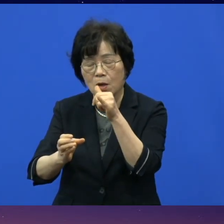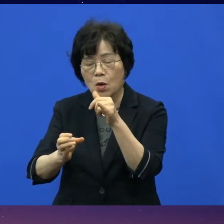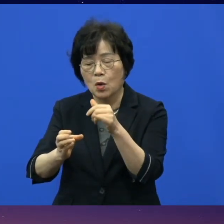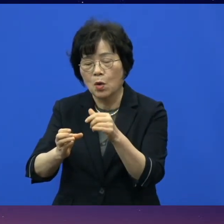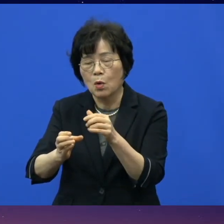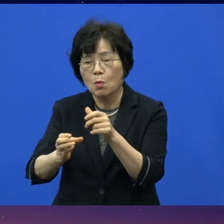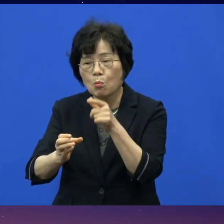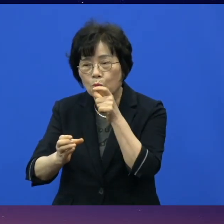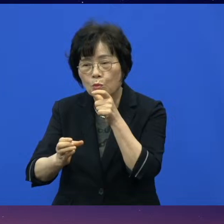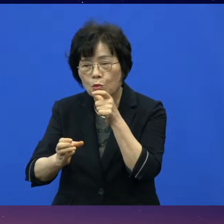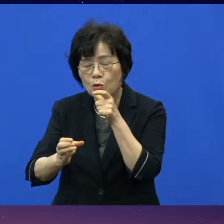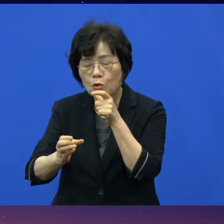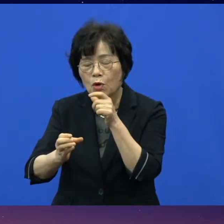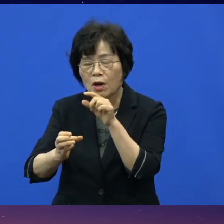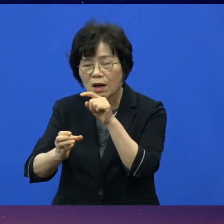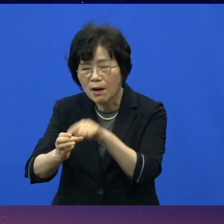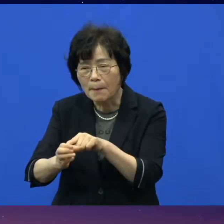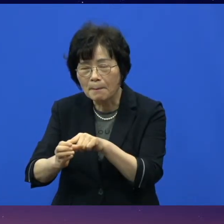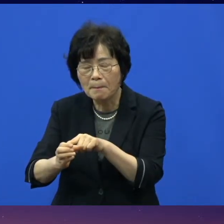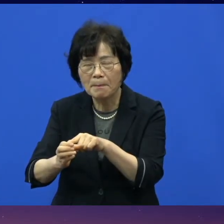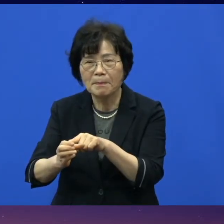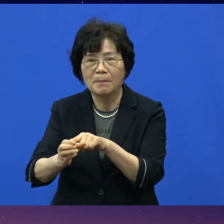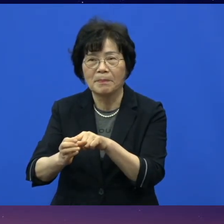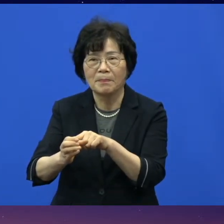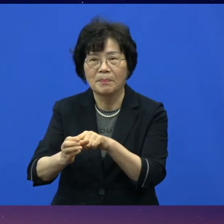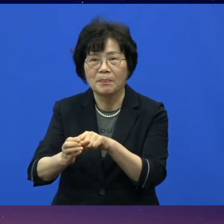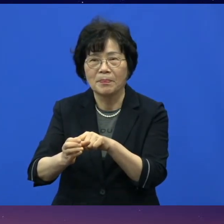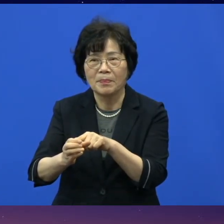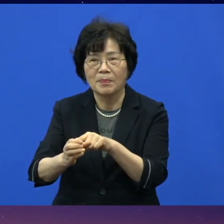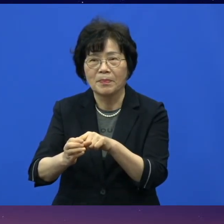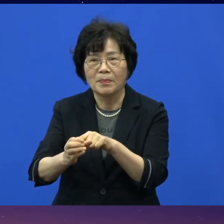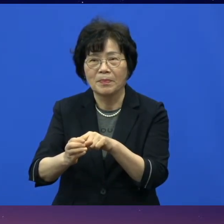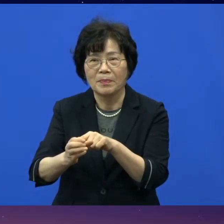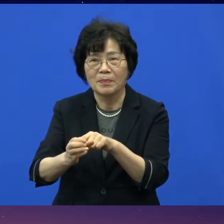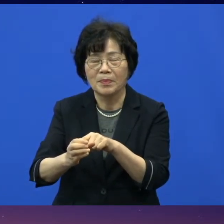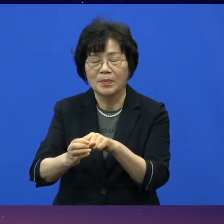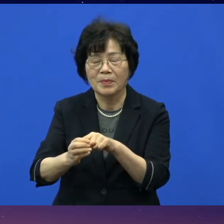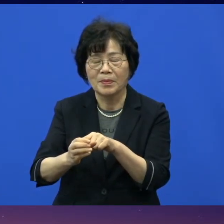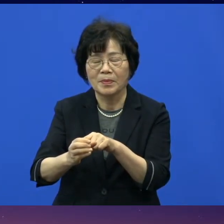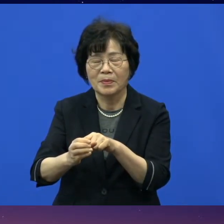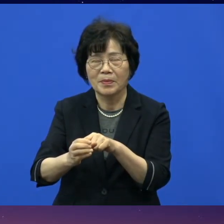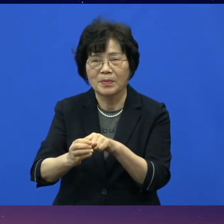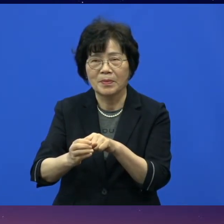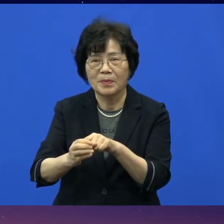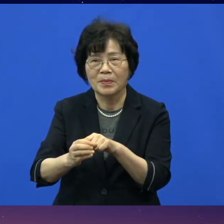물컵이라고 그러죠, 그죠? 물컵이에요. 이게 사기로 된 것 같은데, 사기로 된 것 같아요.